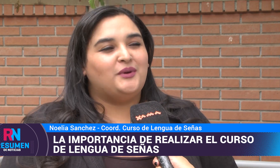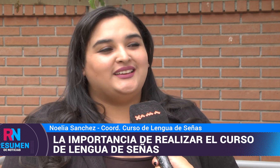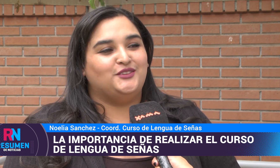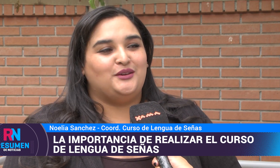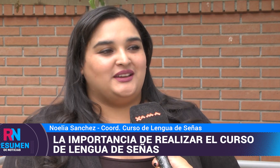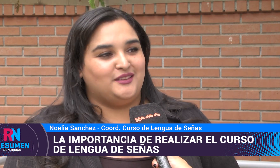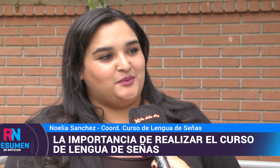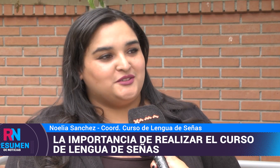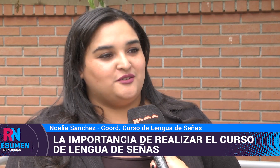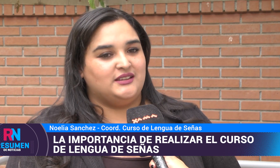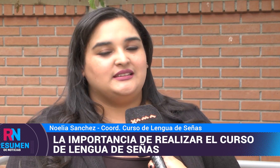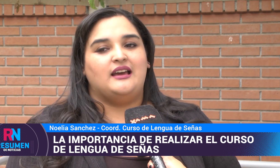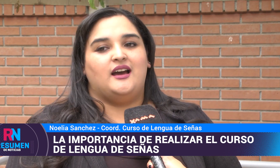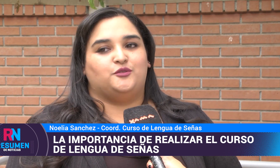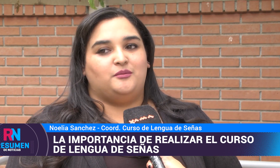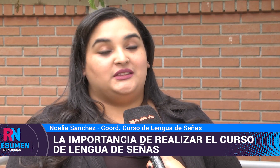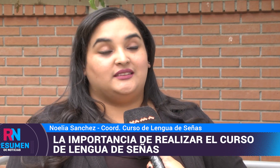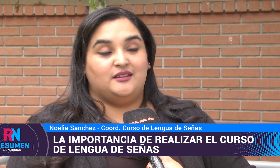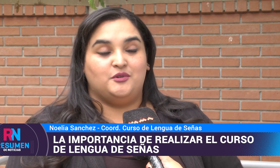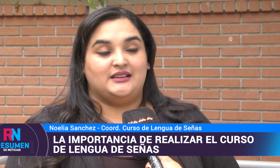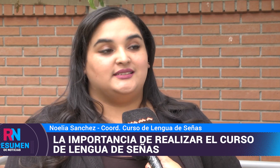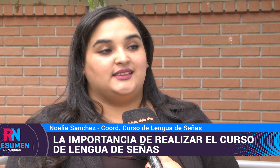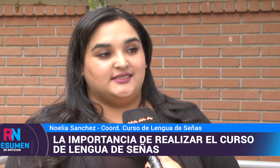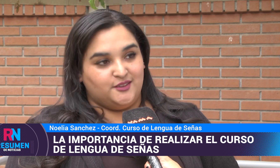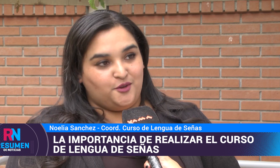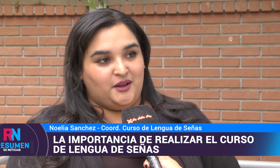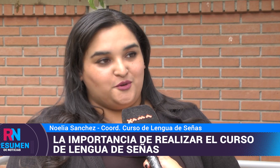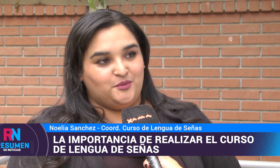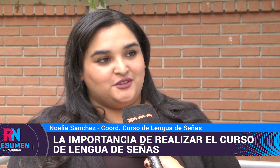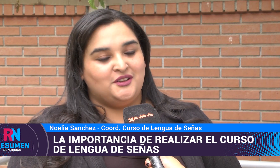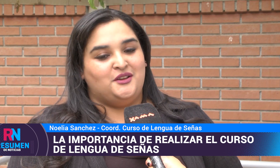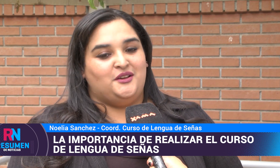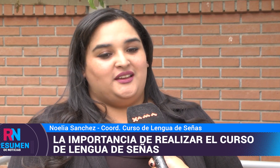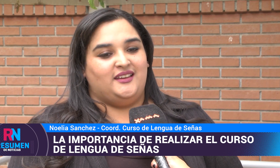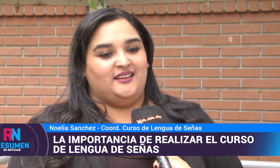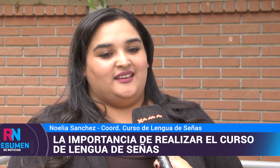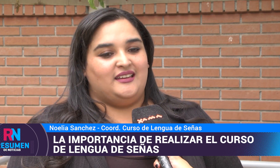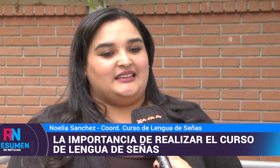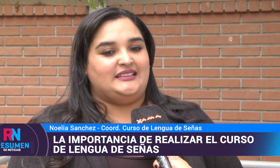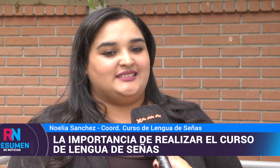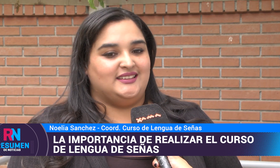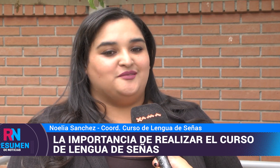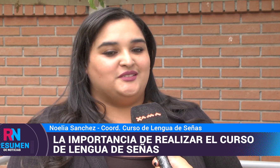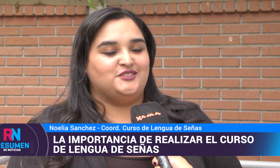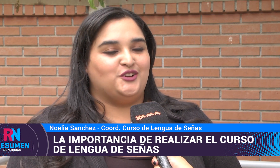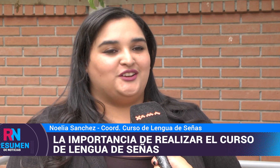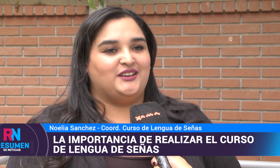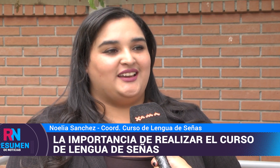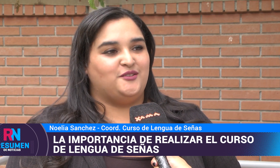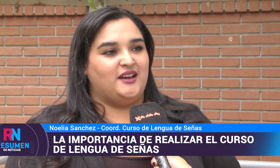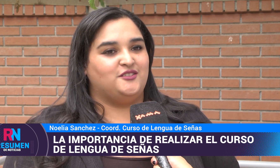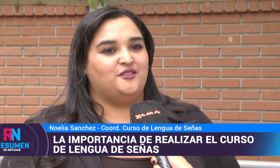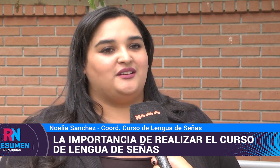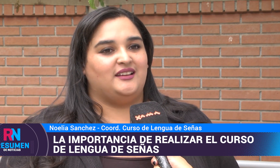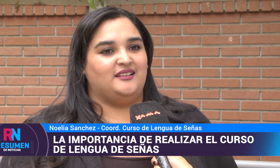bajito de 20 personas. Actualmente tenemos casi 600 alumnos y sí, yo creo que año a año el